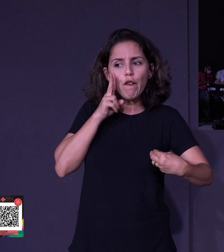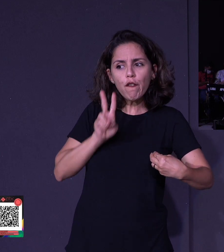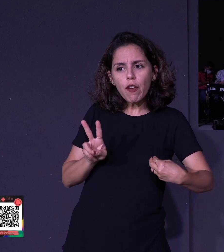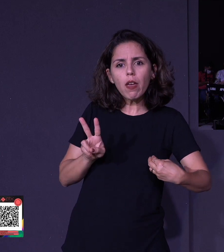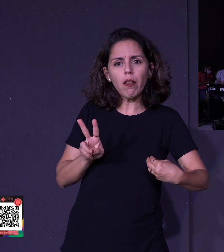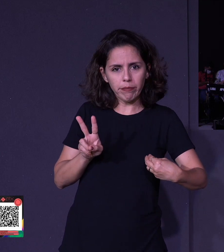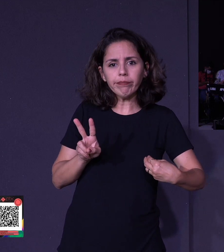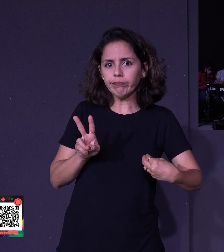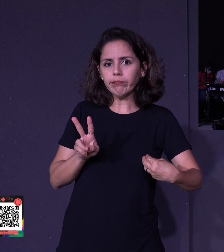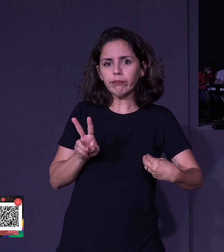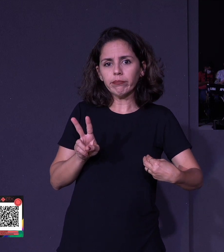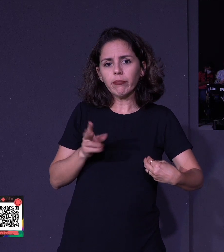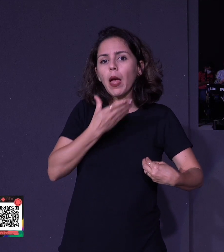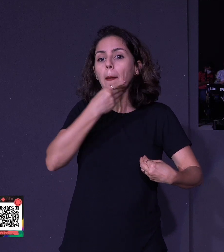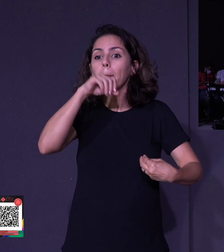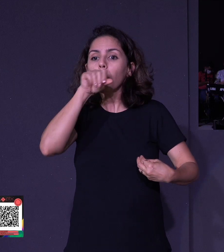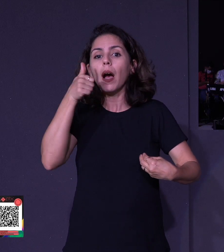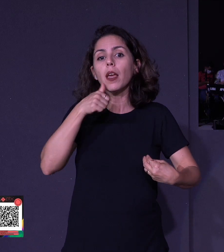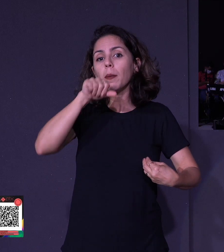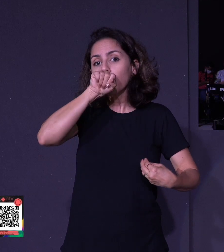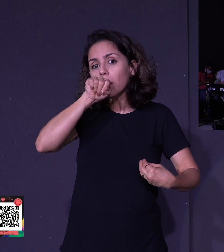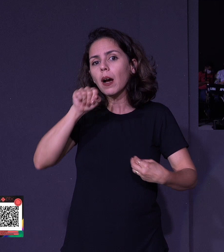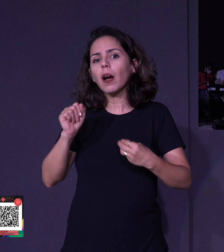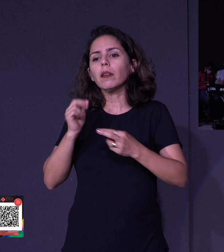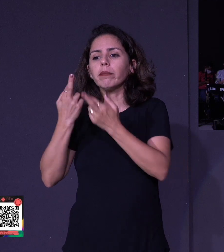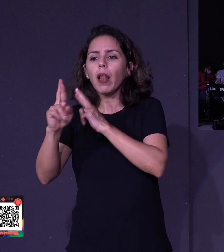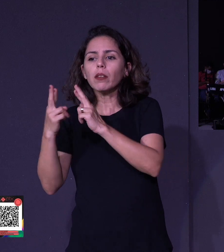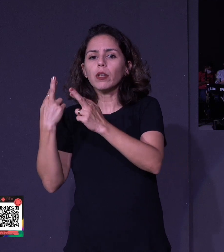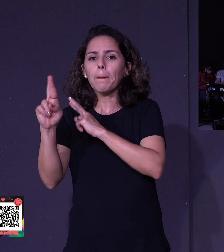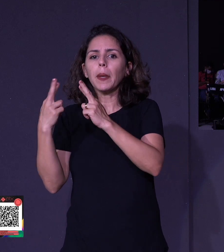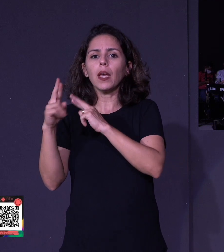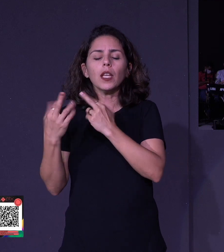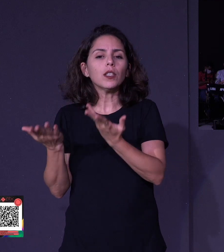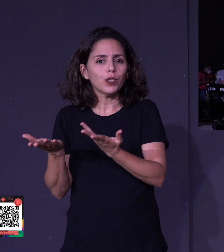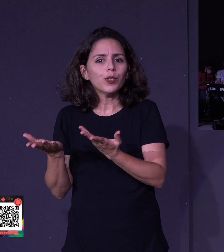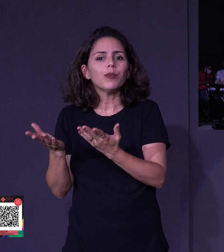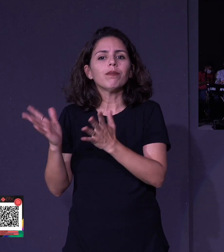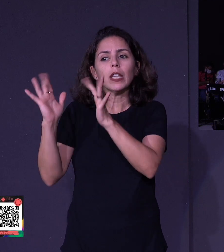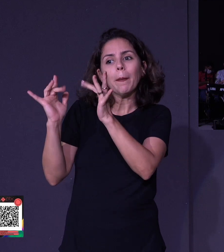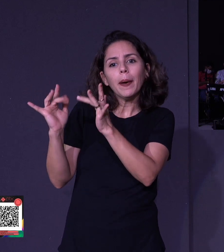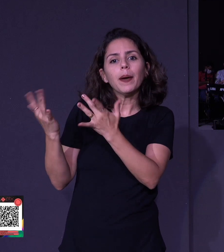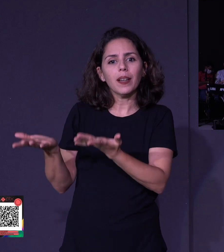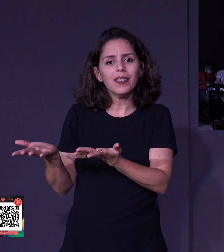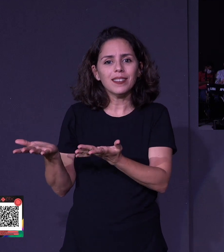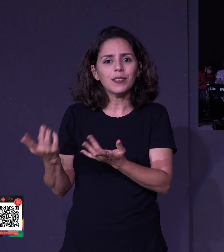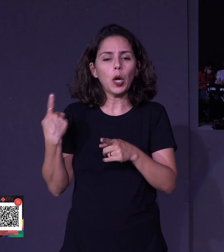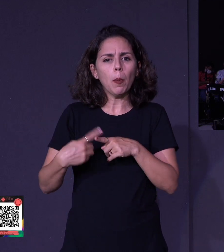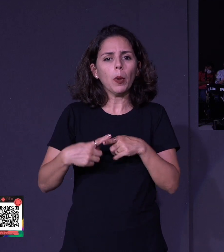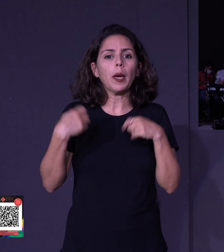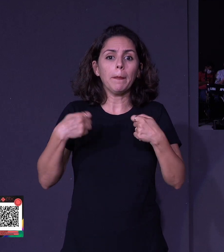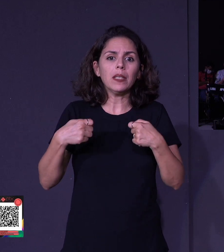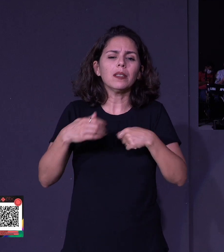mulher, ambos têm desejo e precisam ser devidamente orientados sobre sexo. Eles precisam de muito carinho e muito cuidado